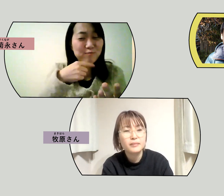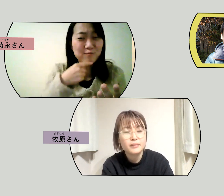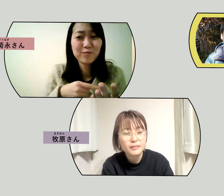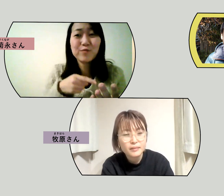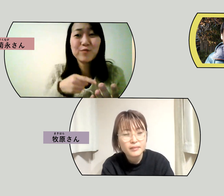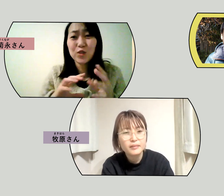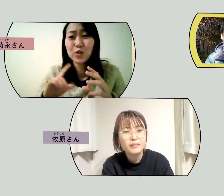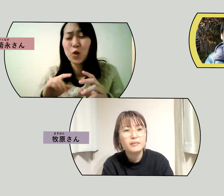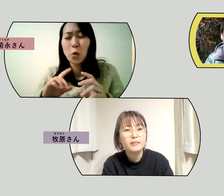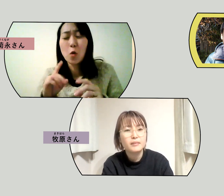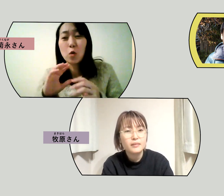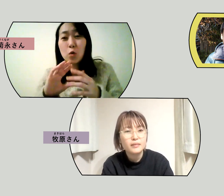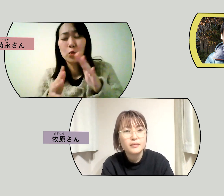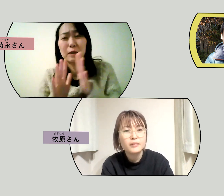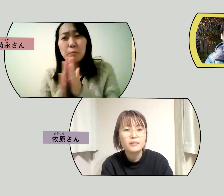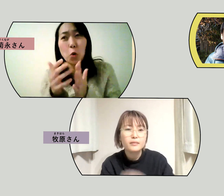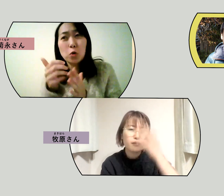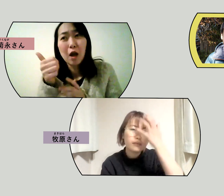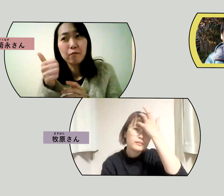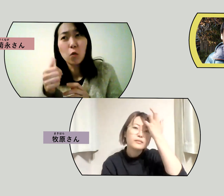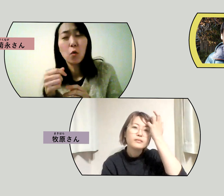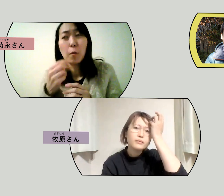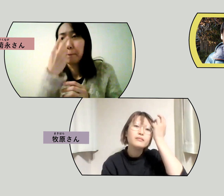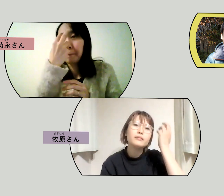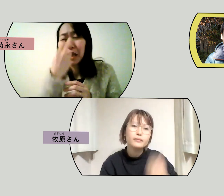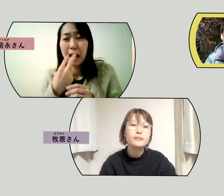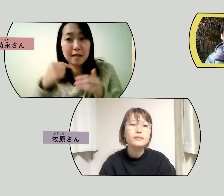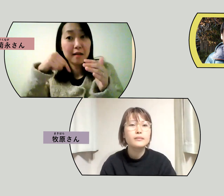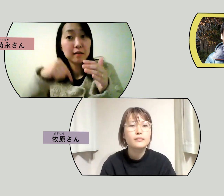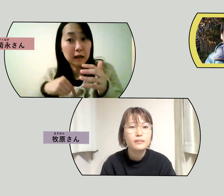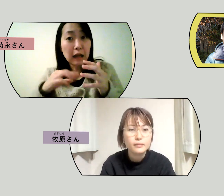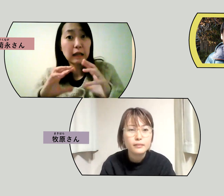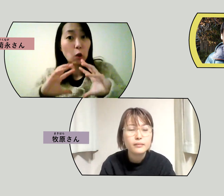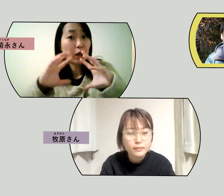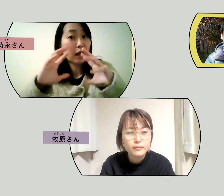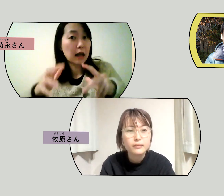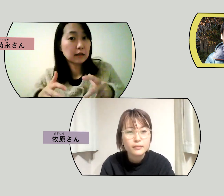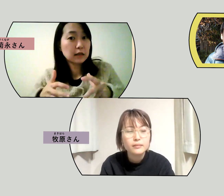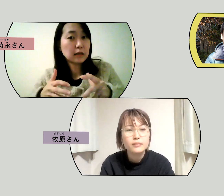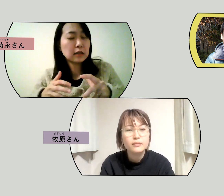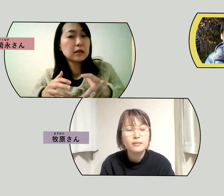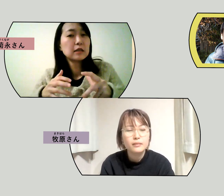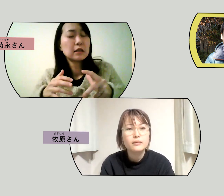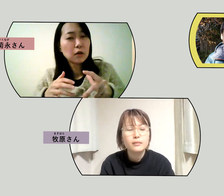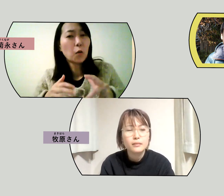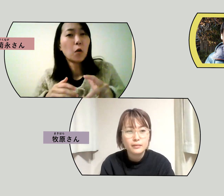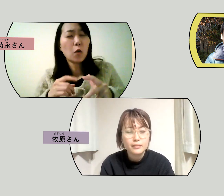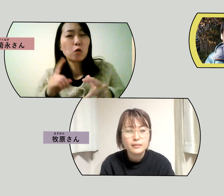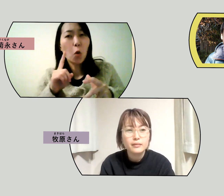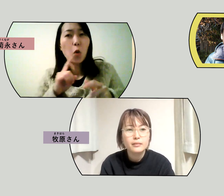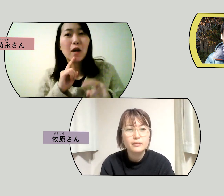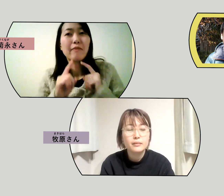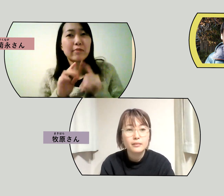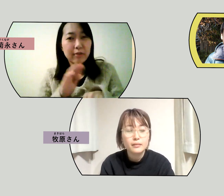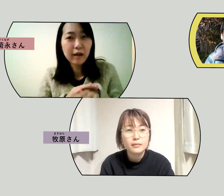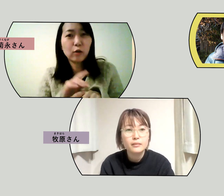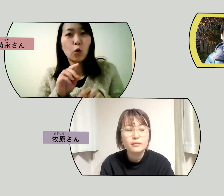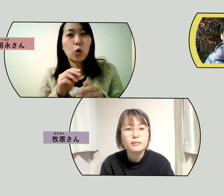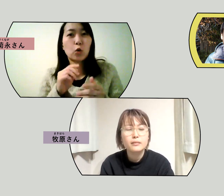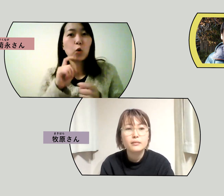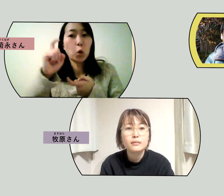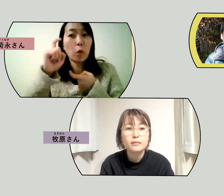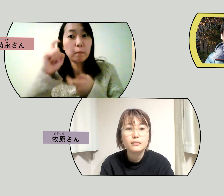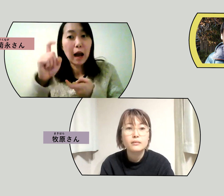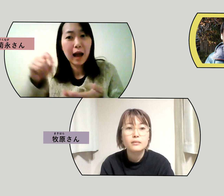今小説を書かれてるという時に藤本さんの見えない中での世界を